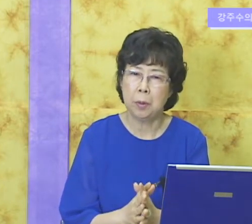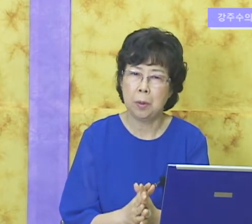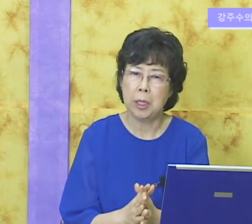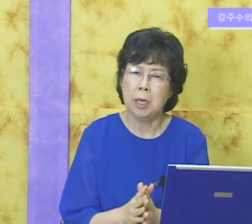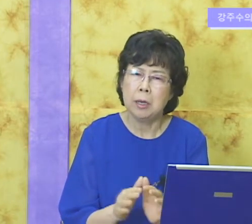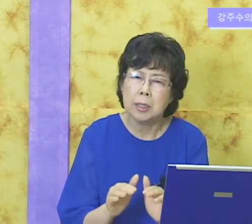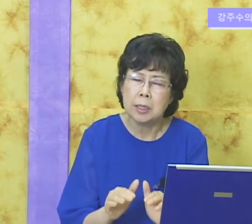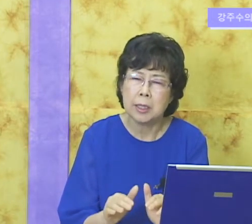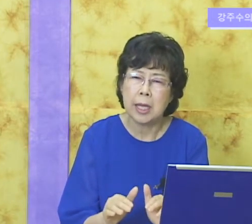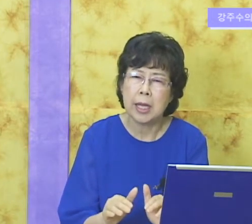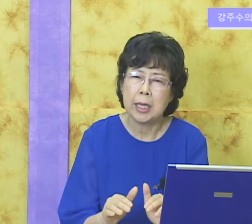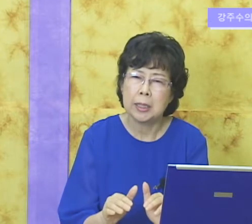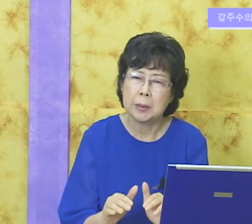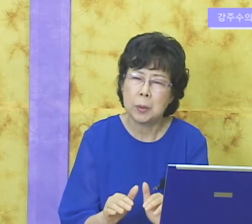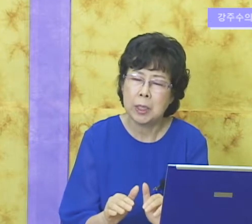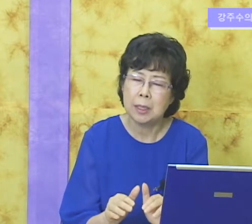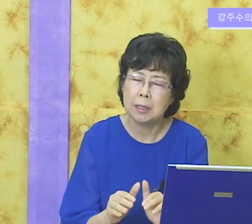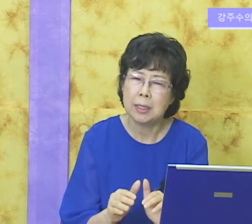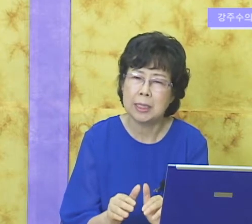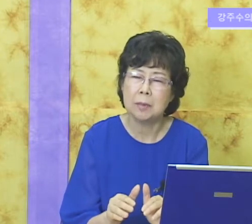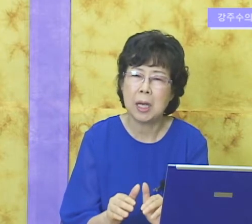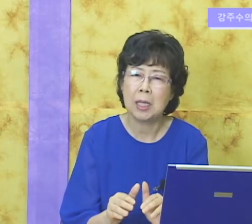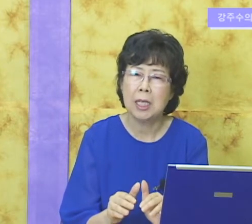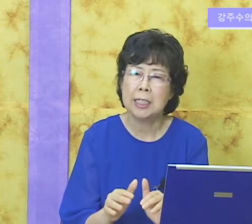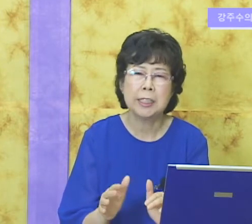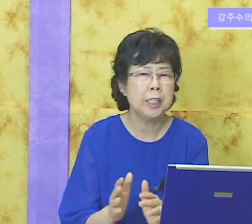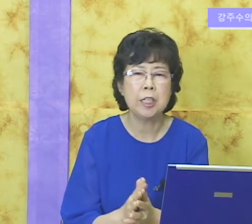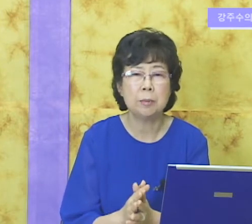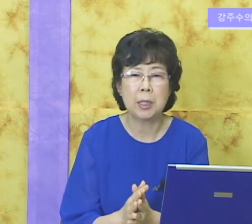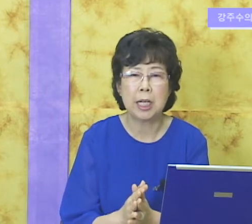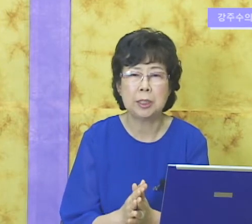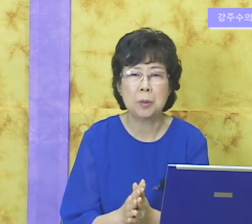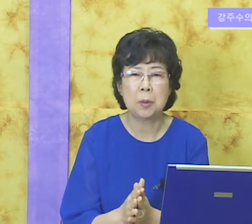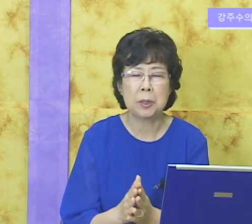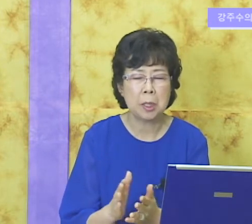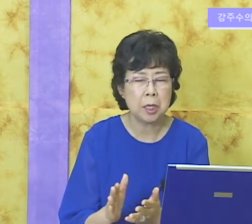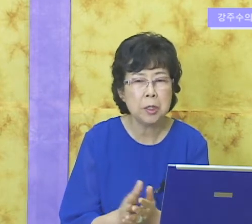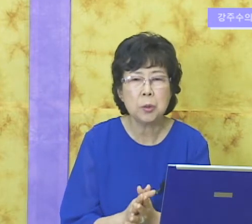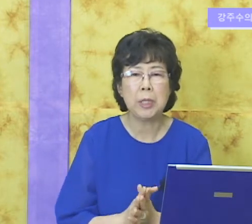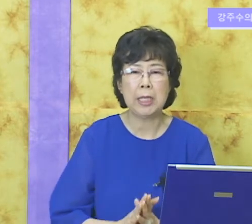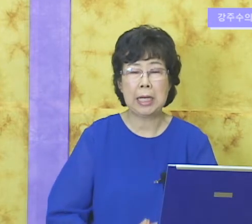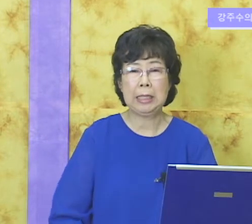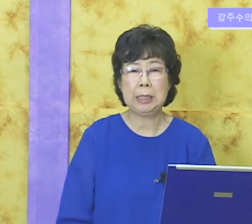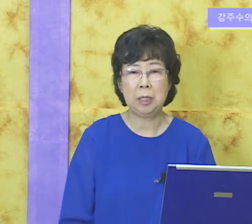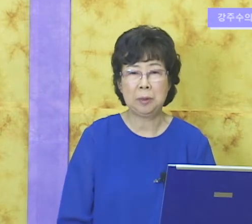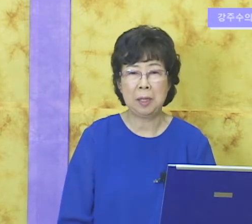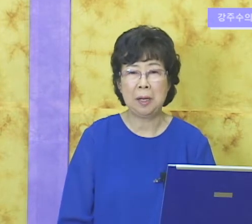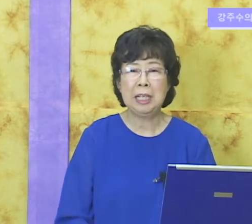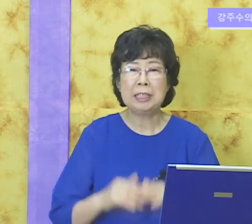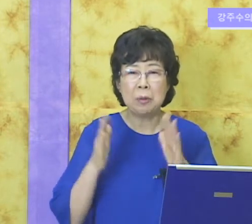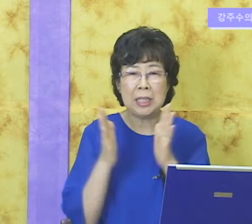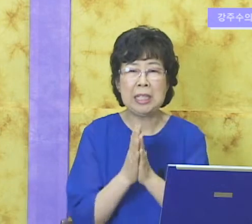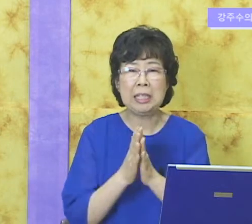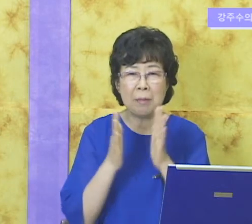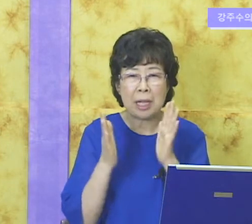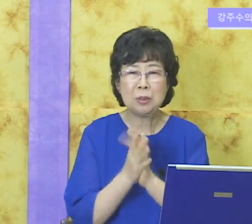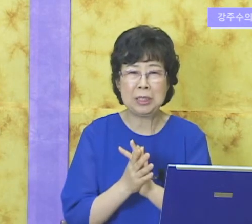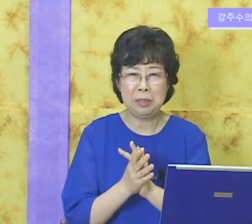없고 어렸을 때 소리는 들었겠지만 기억이 없어가지고 전혀 소리에 대한 인식이 없어요. 자, 우리들이 이렇게 박수를